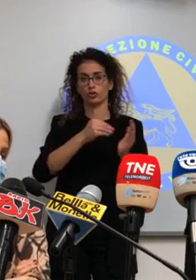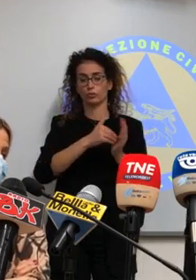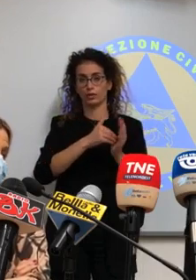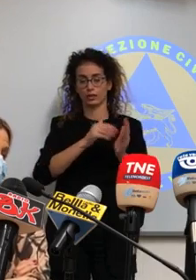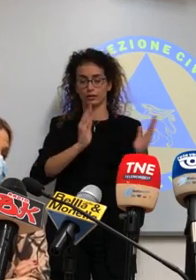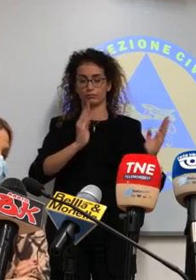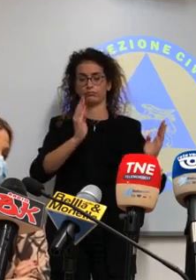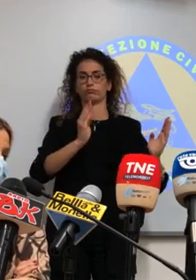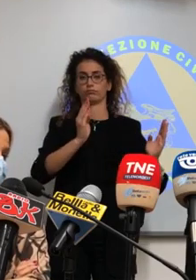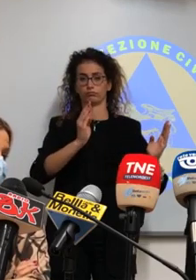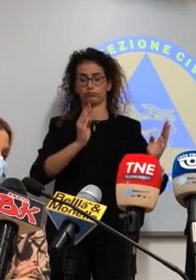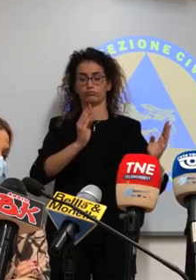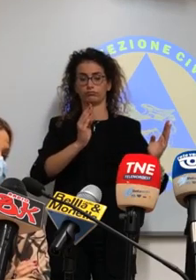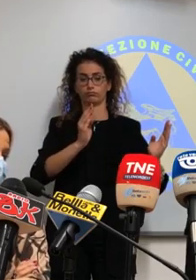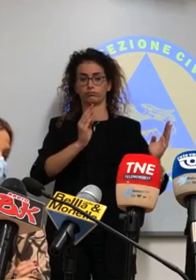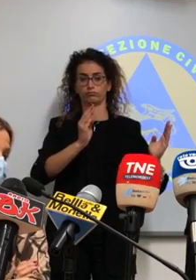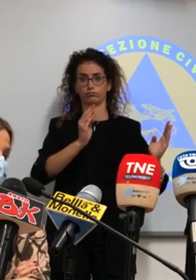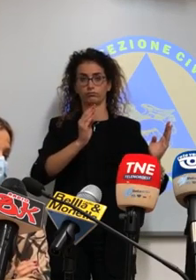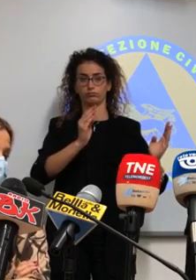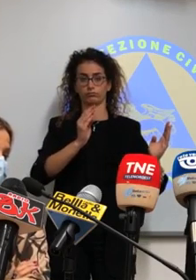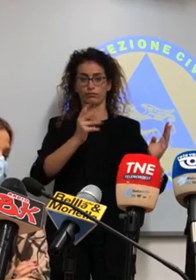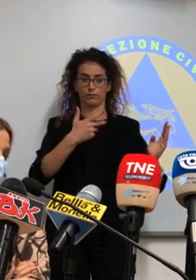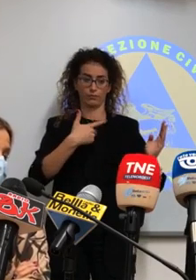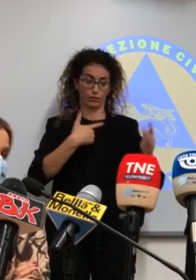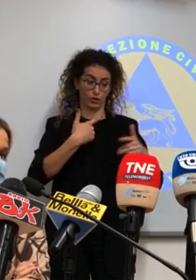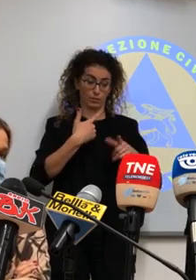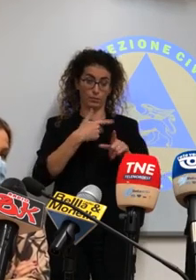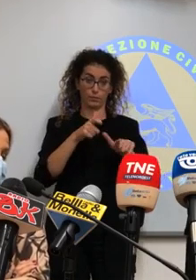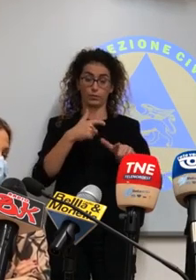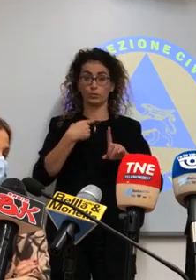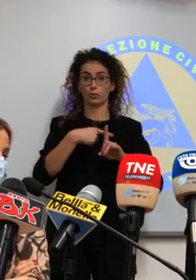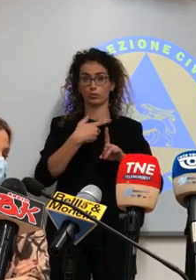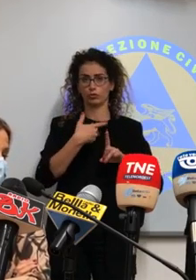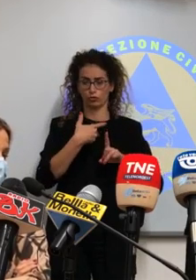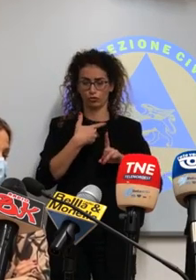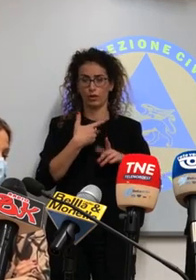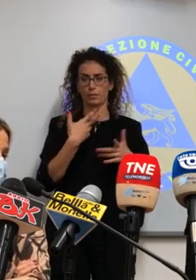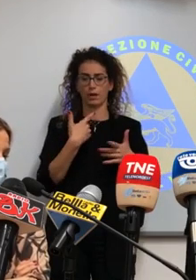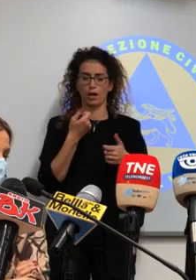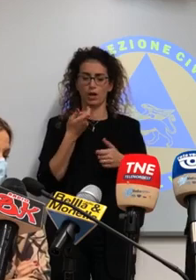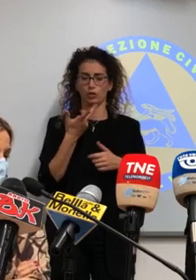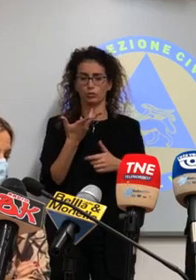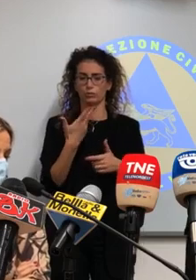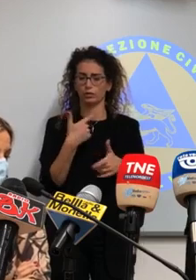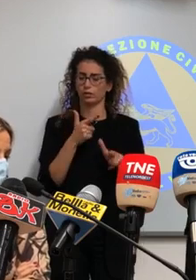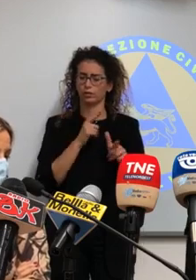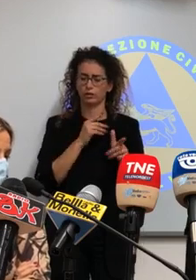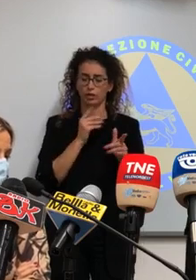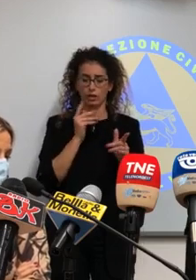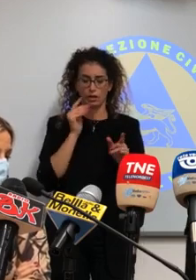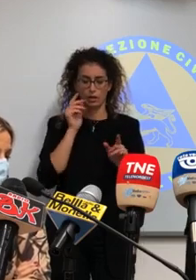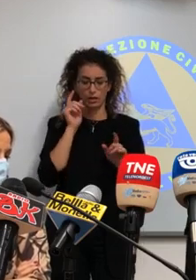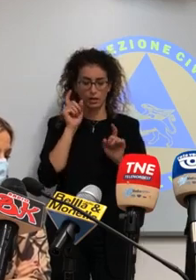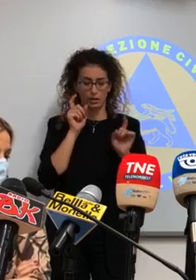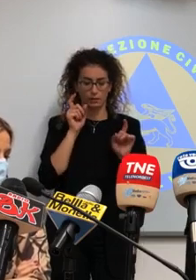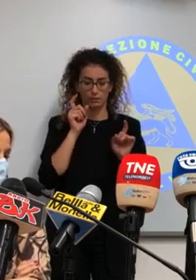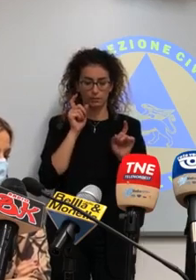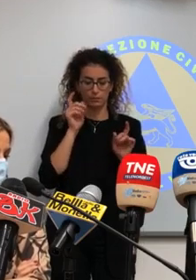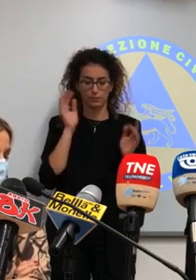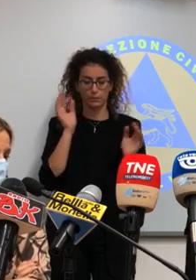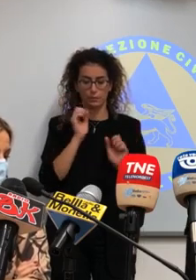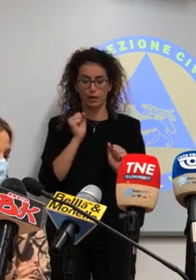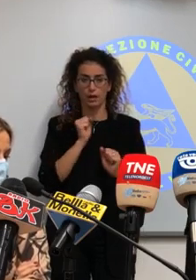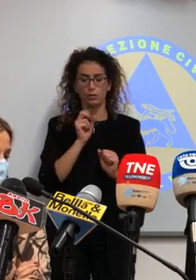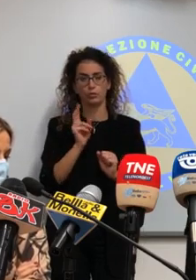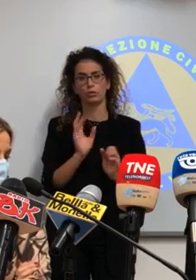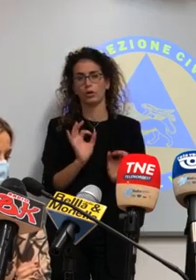studenti. Quindi, diciamo, pur essendoci delle positività, insomma, sono dei numeri che al momento non ci preoccupano. Poi